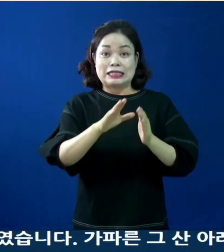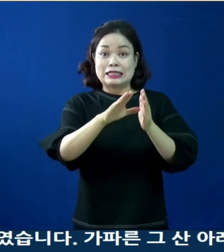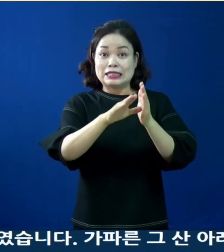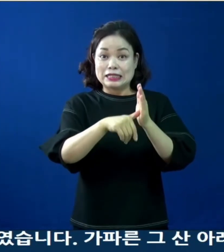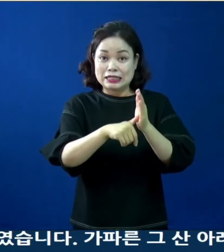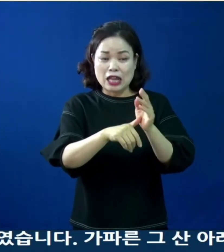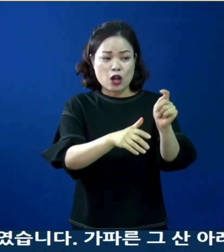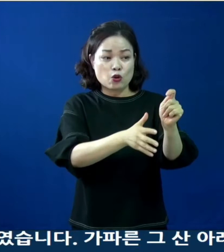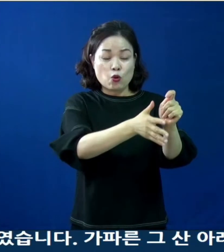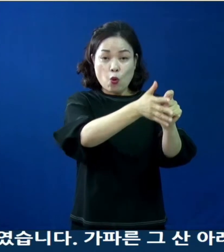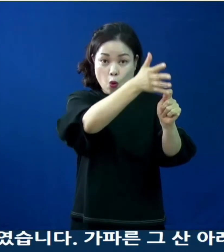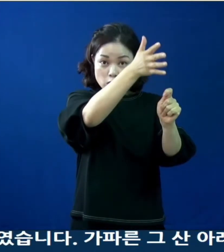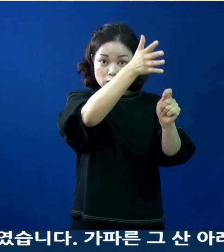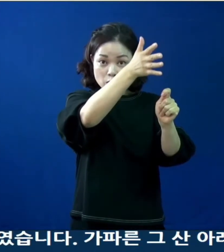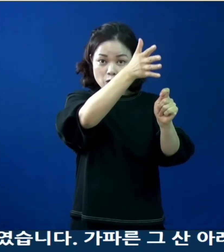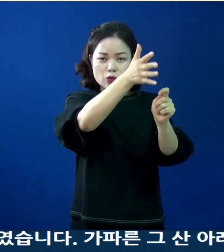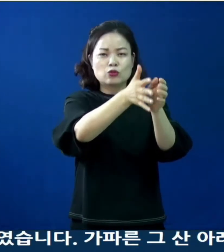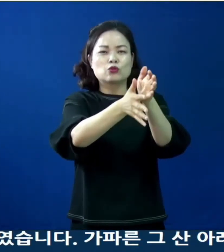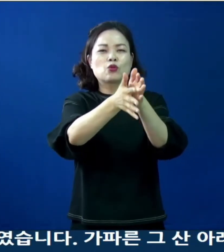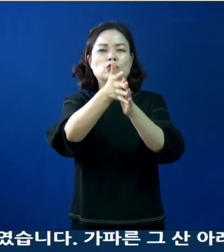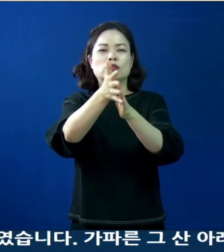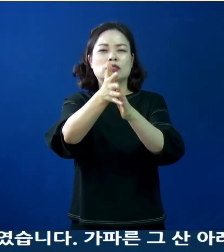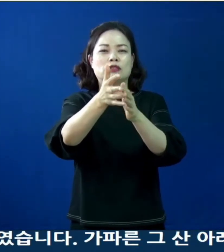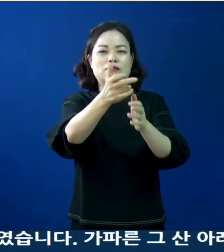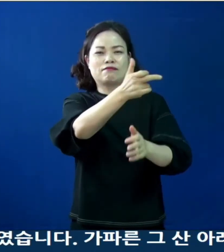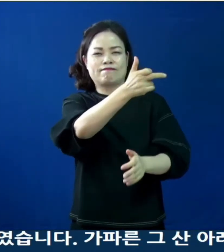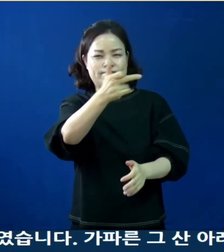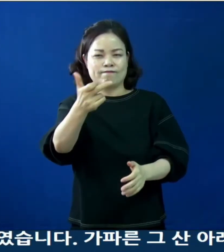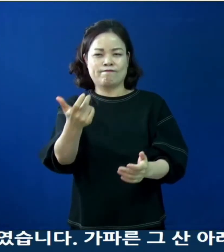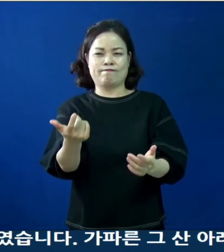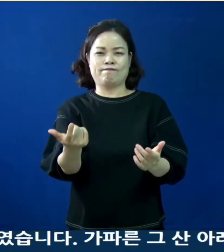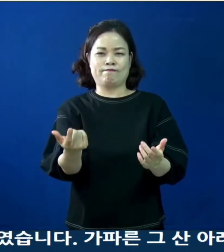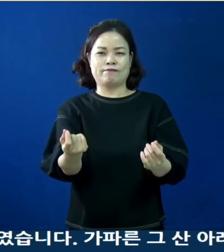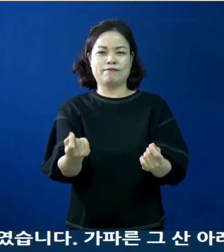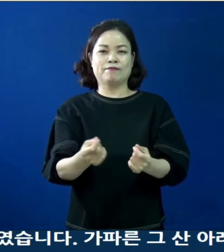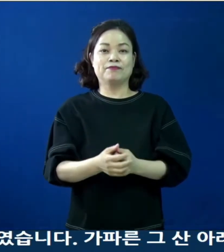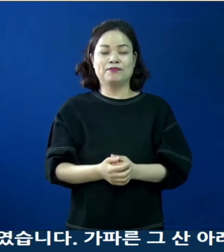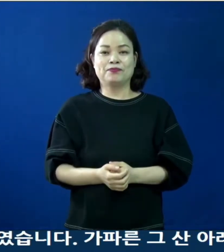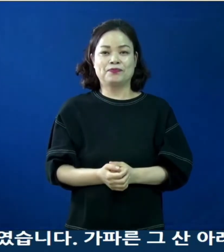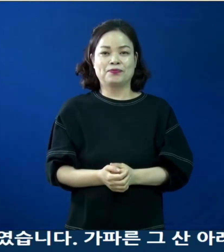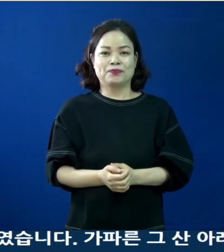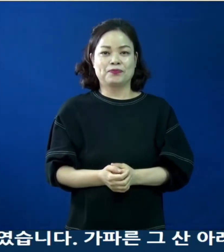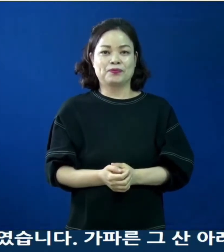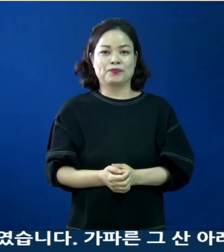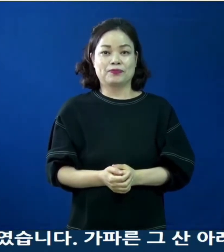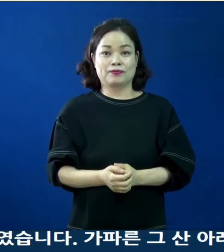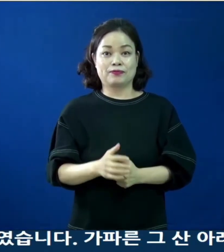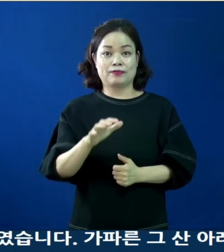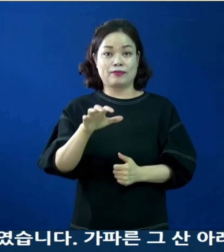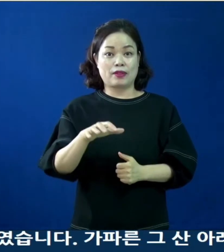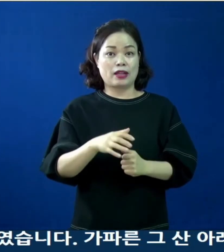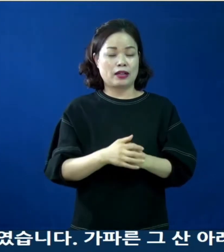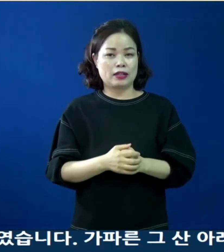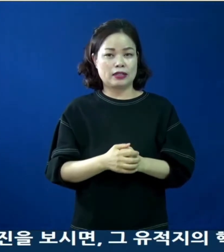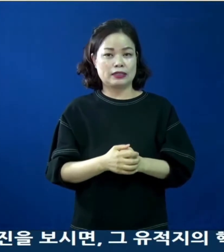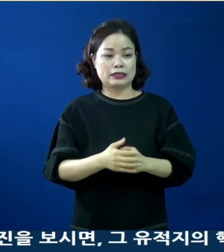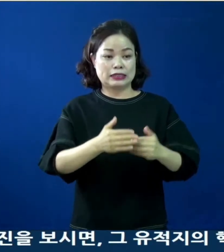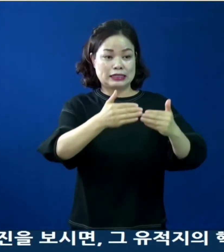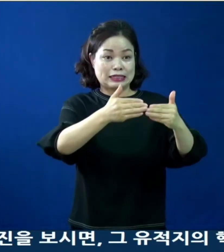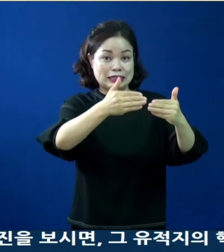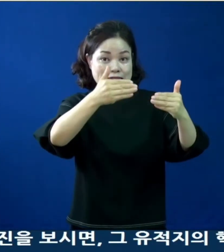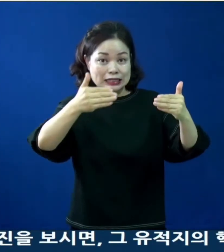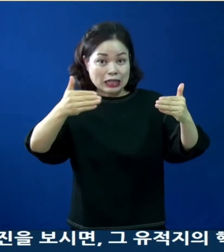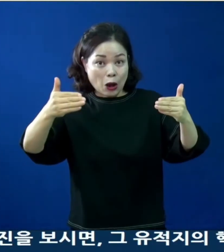그 고린도 그 도시가 이런 규모였을 것이다 이렇게 추정을 하고요. 그 앞에 이 성벽이